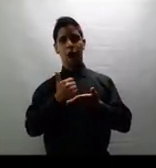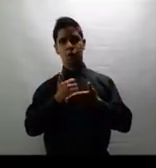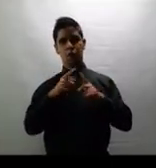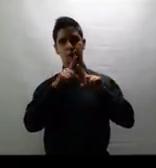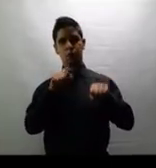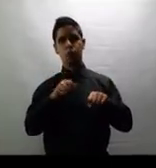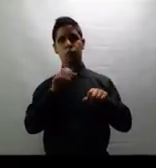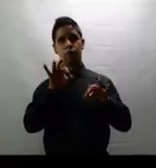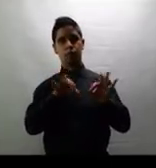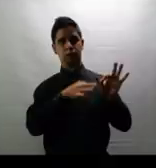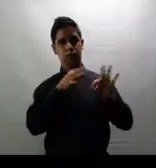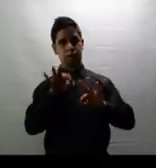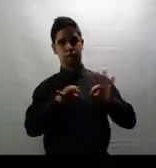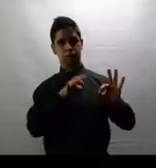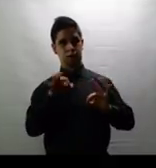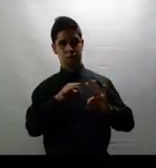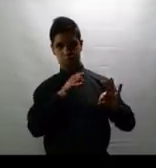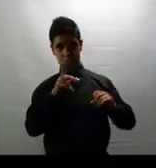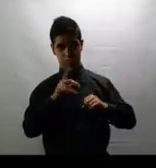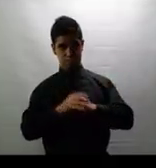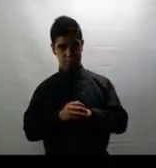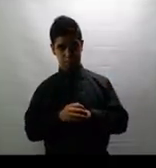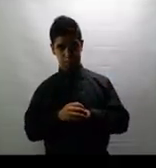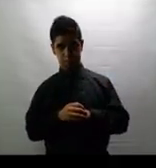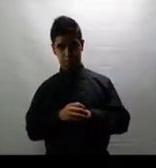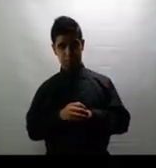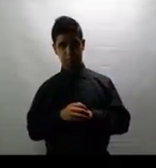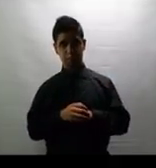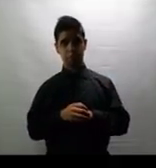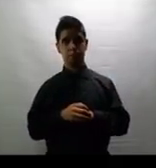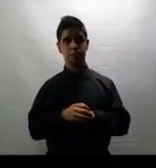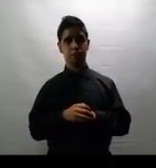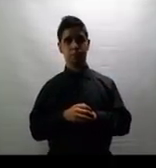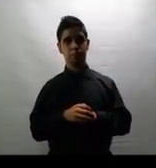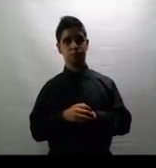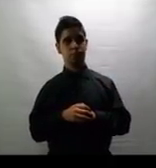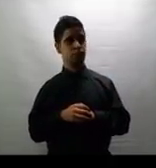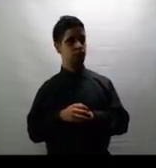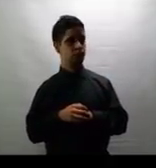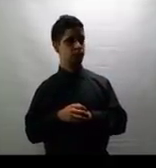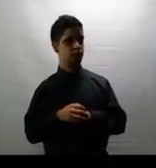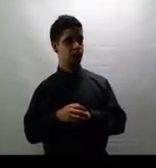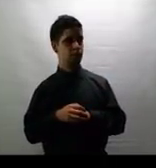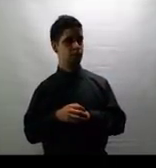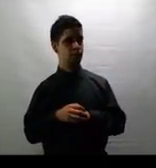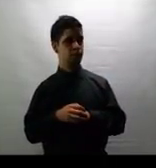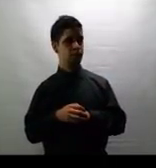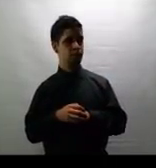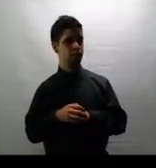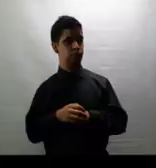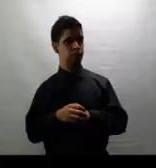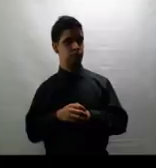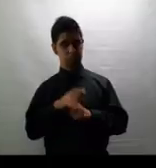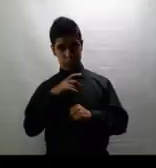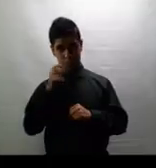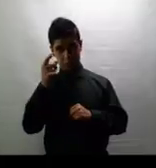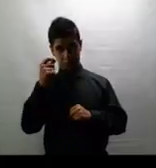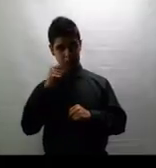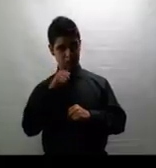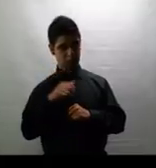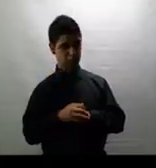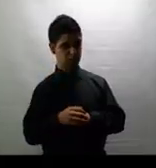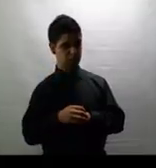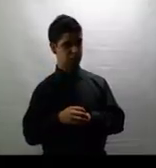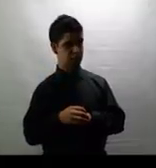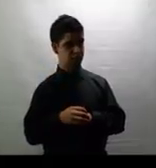aunque usted no lo crea agarras en el entendieron no o sea es que si